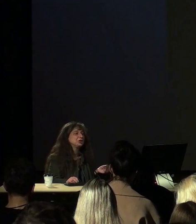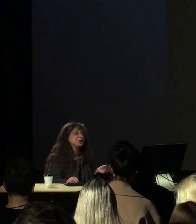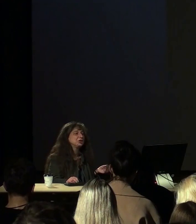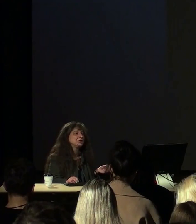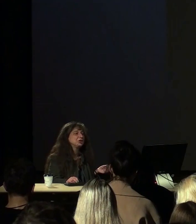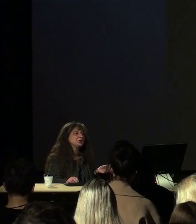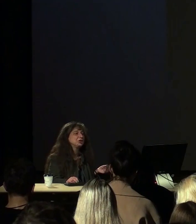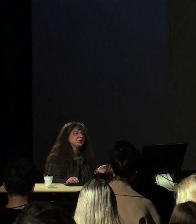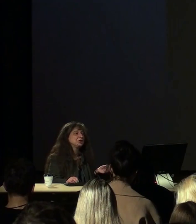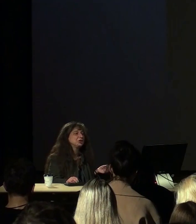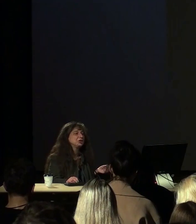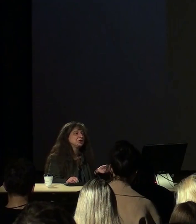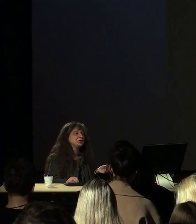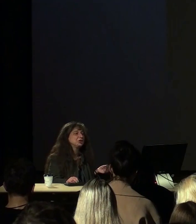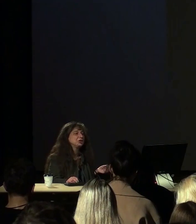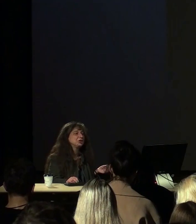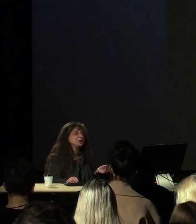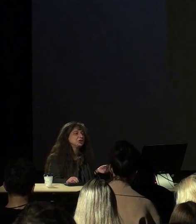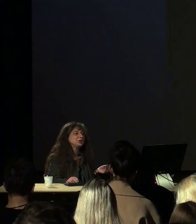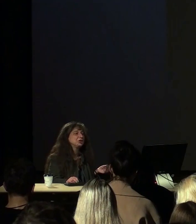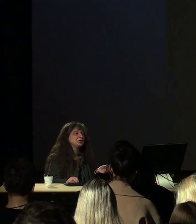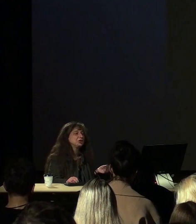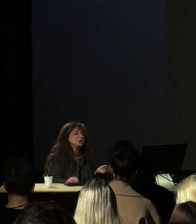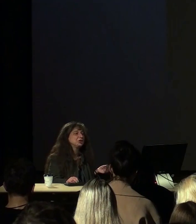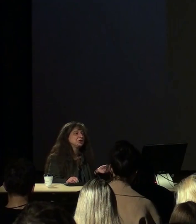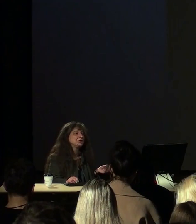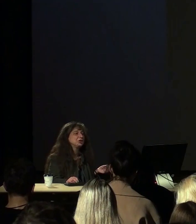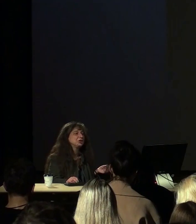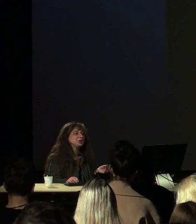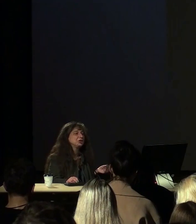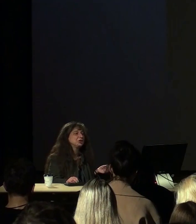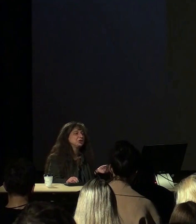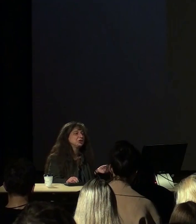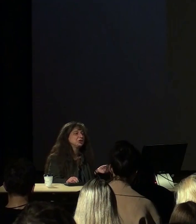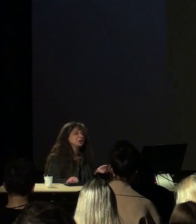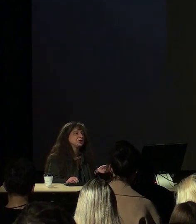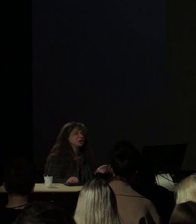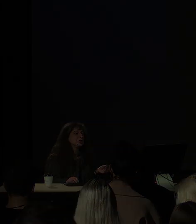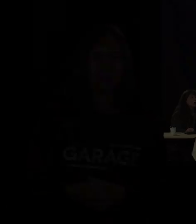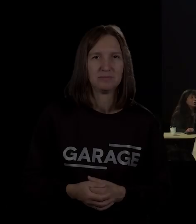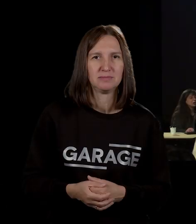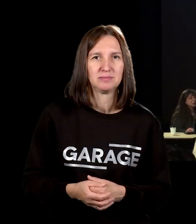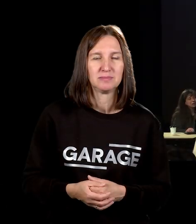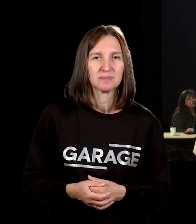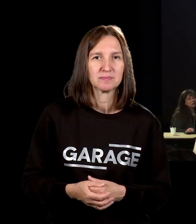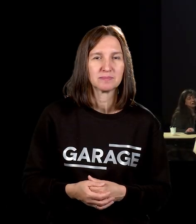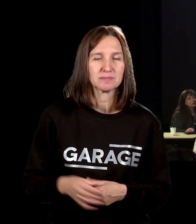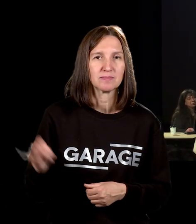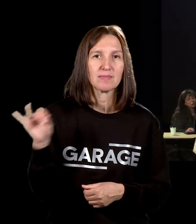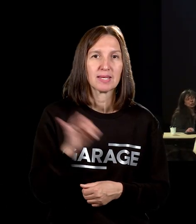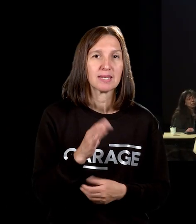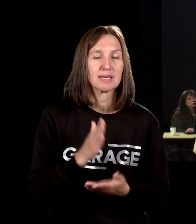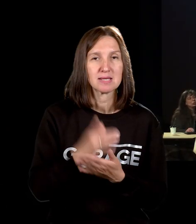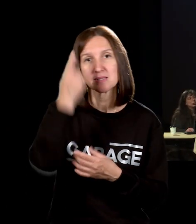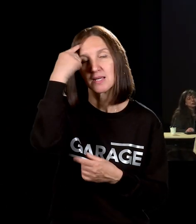дыры, изображающие глаза. Скульптура напоминает ритуальную маску или идола. А где есть